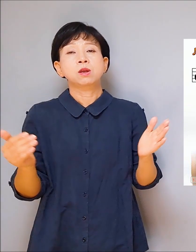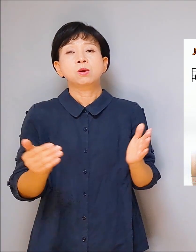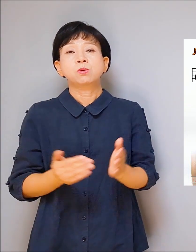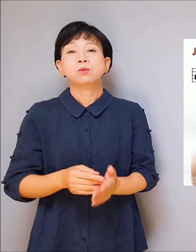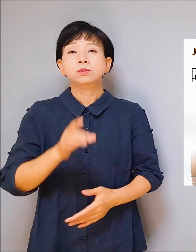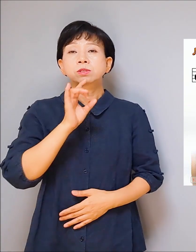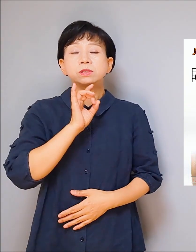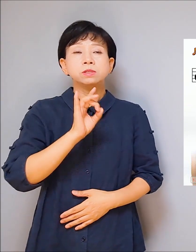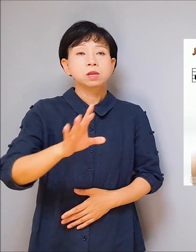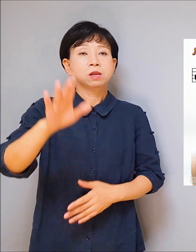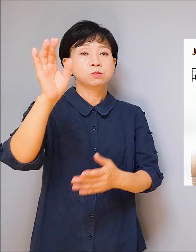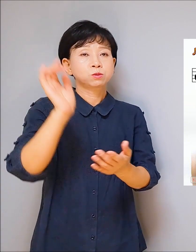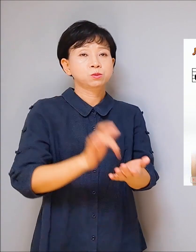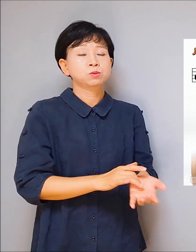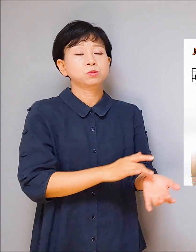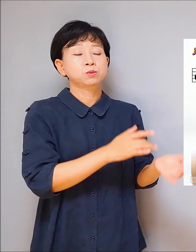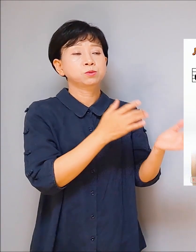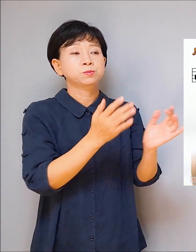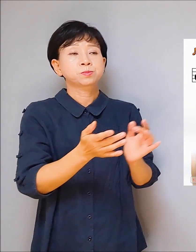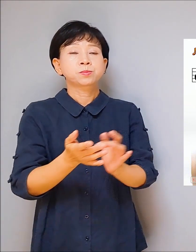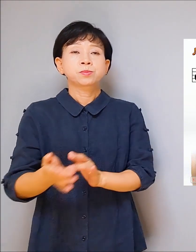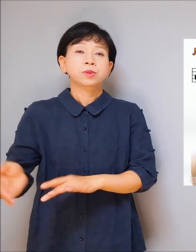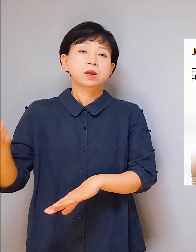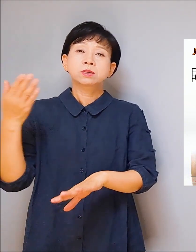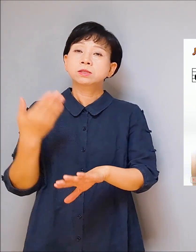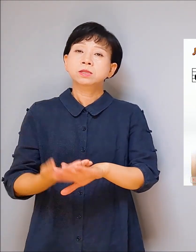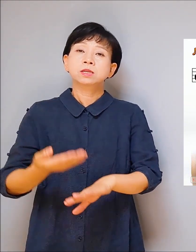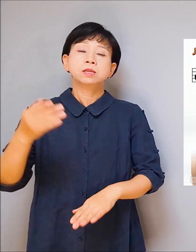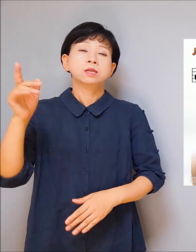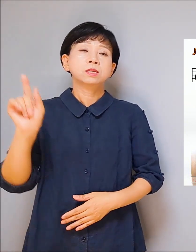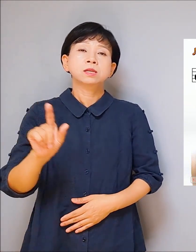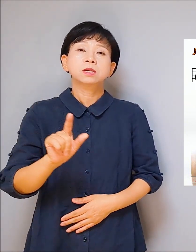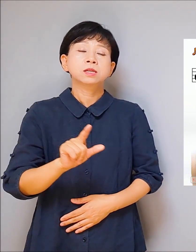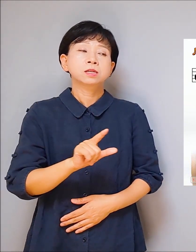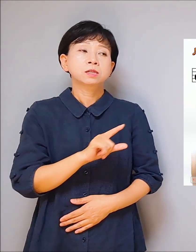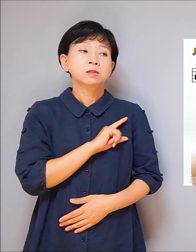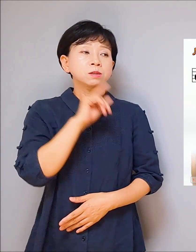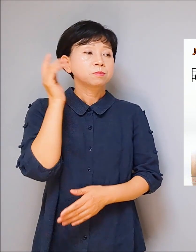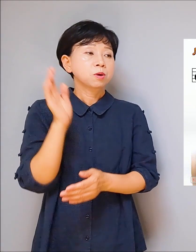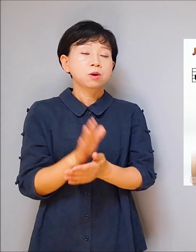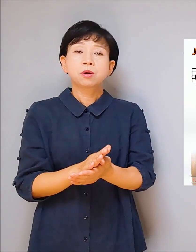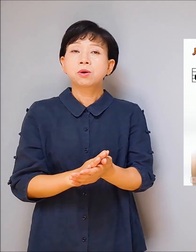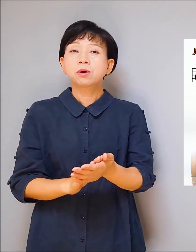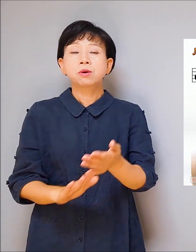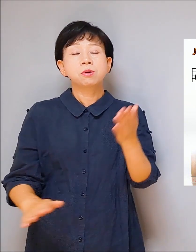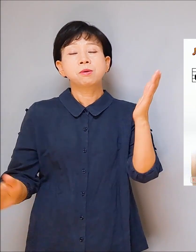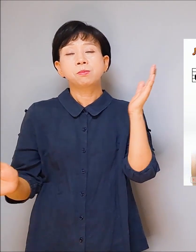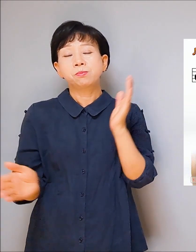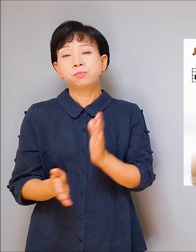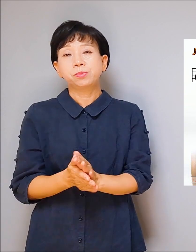주셨네. 오직 예수 다른 이름